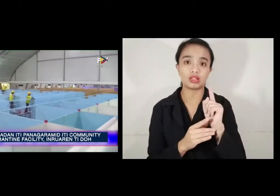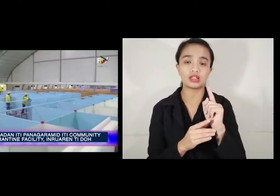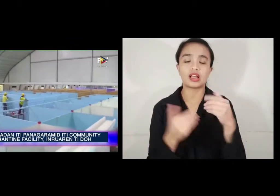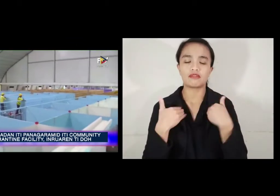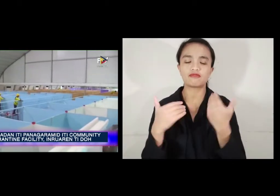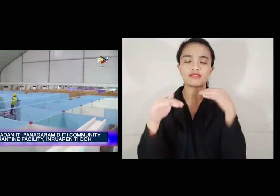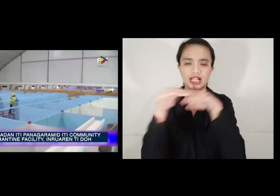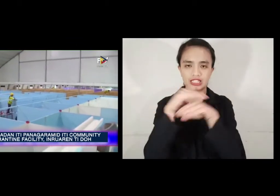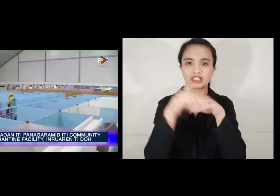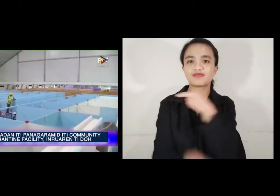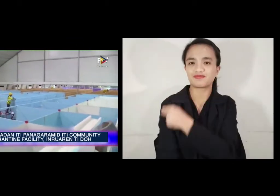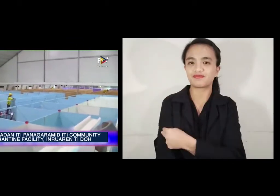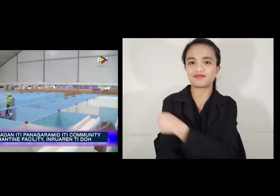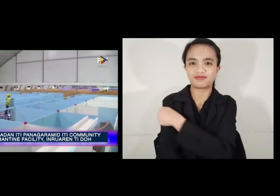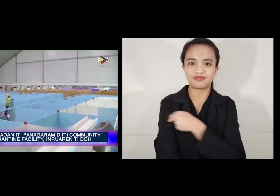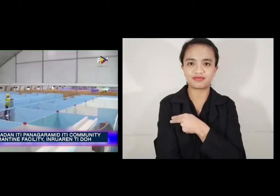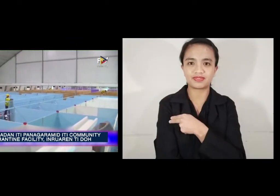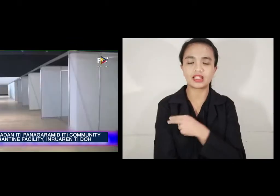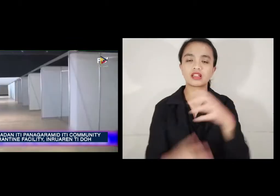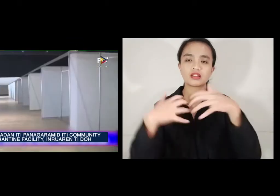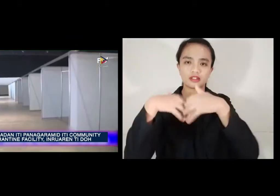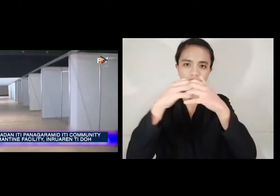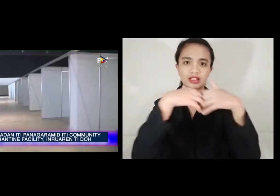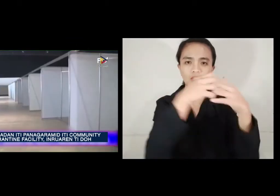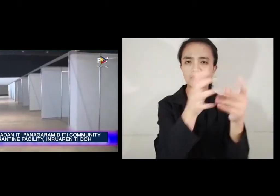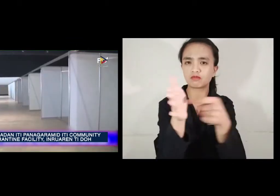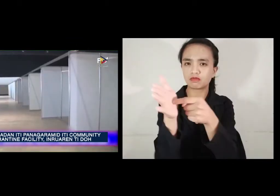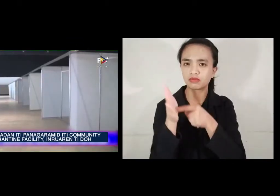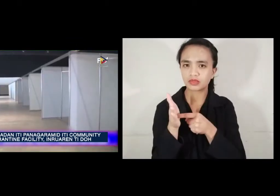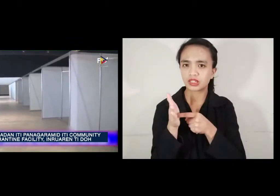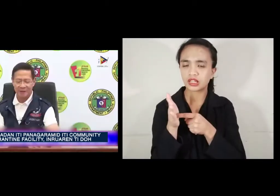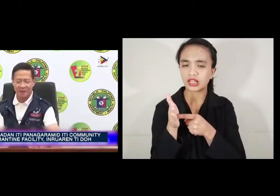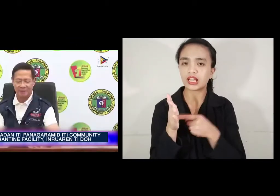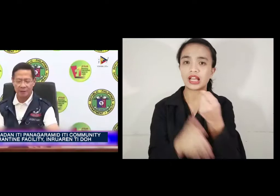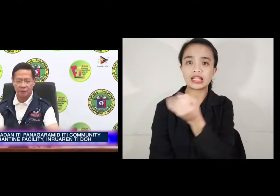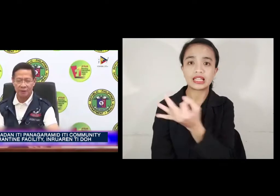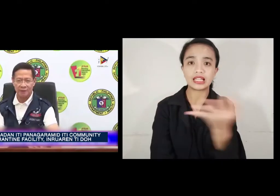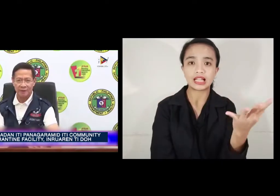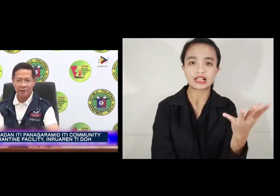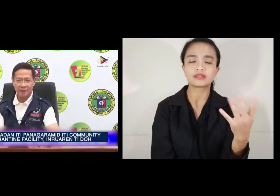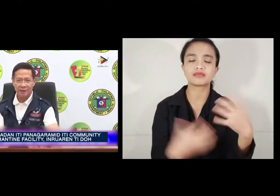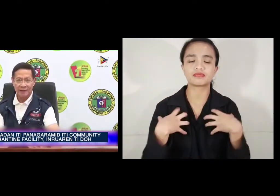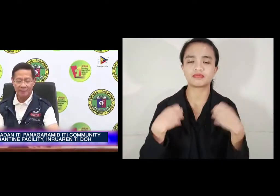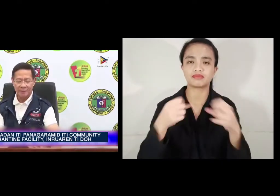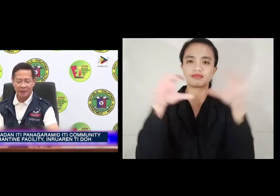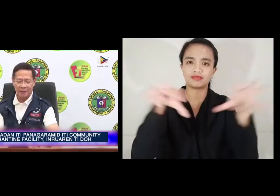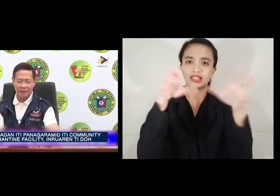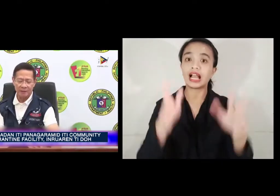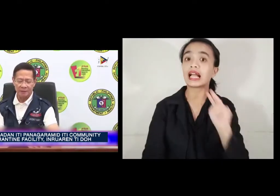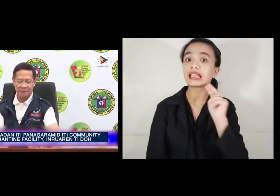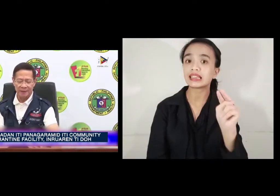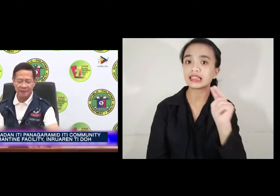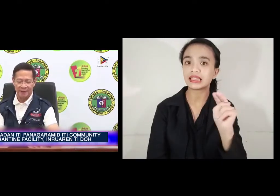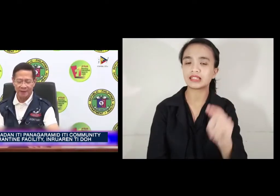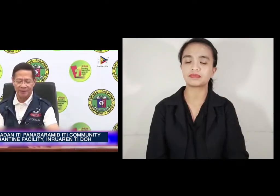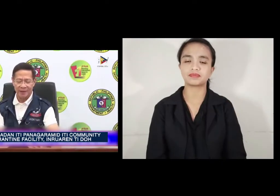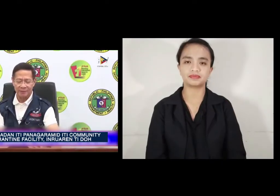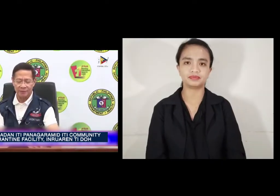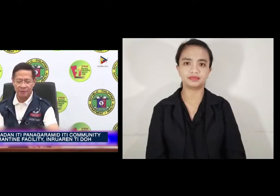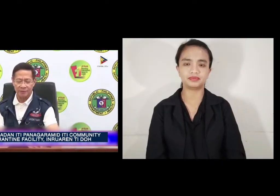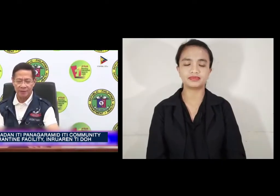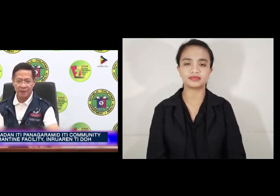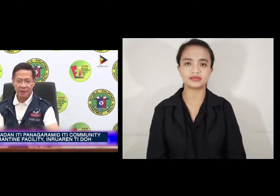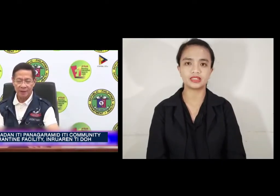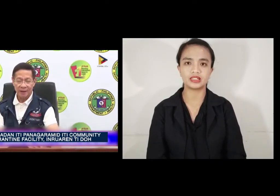kan access kadagiti ospital, infrastructure requirements, kan ti bilang dagiti healthcare workers a kasapulan ang mga idaulo